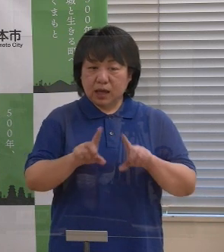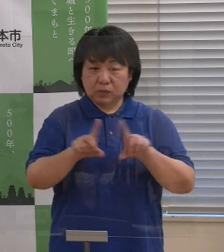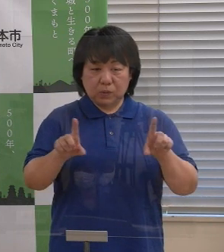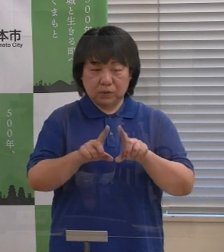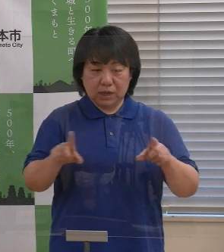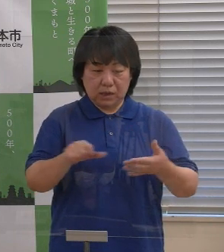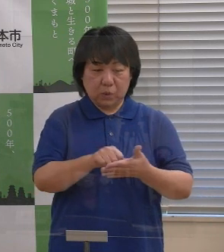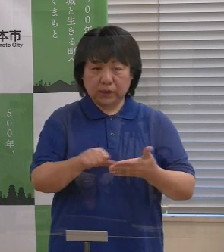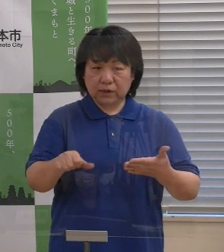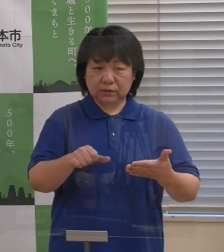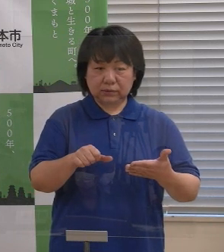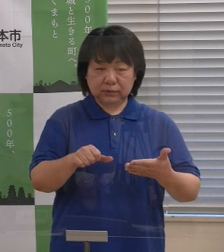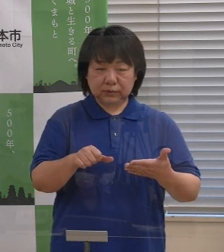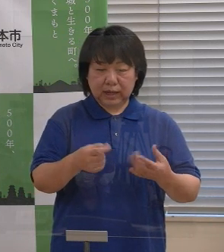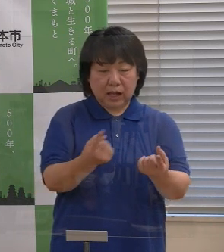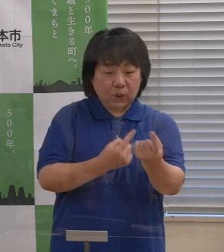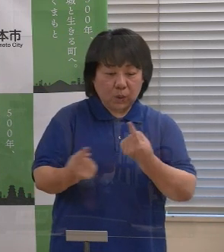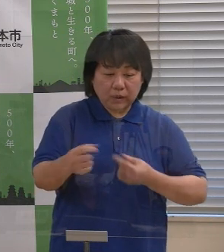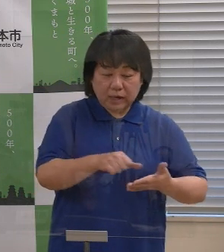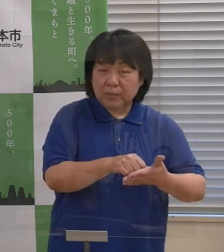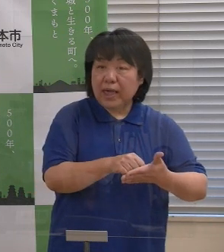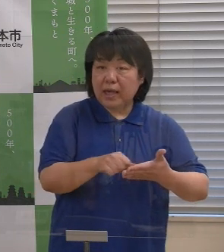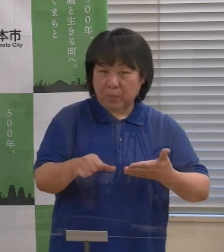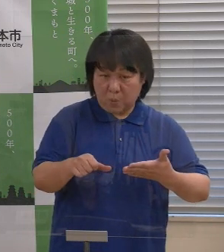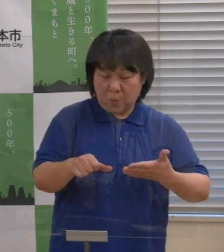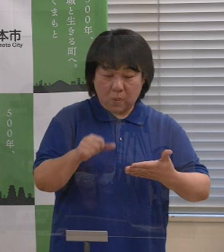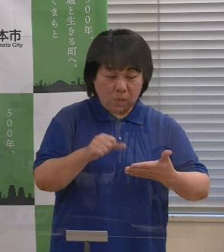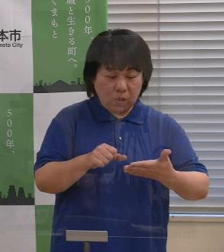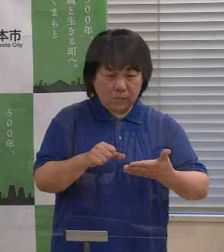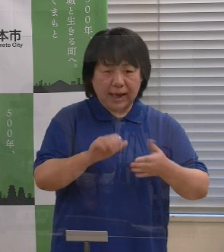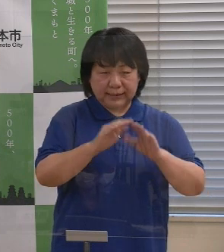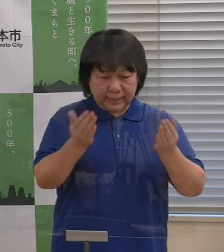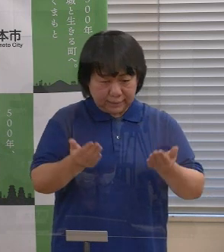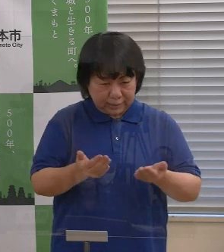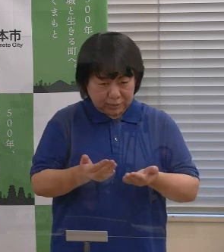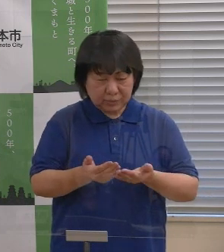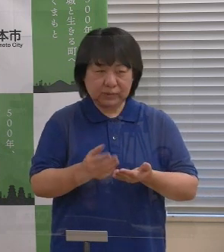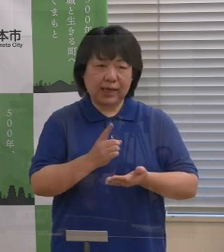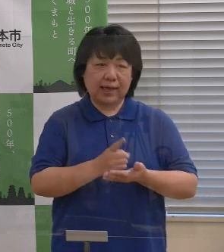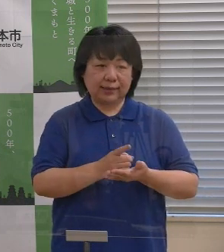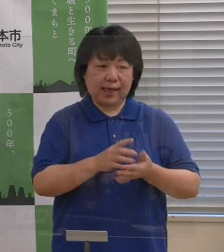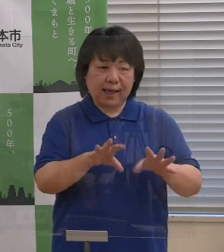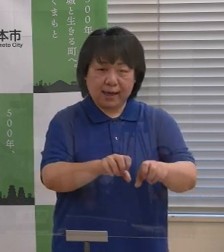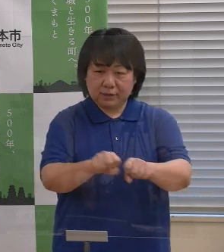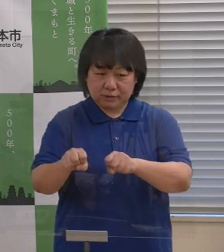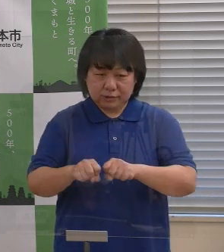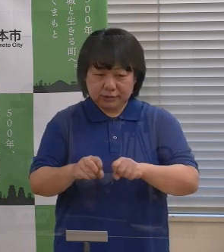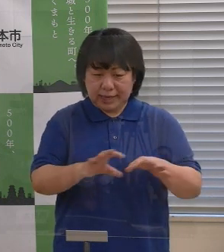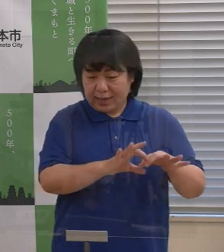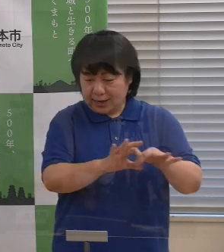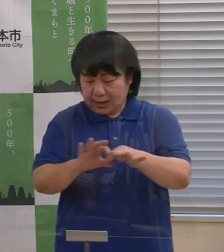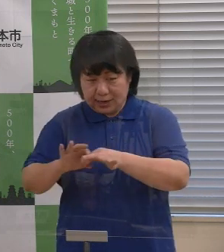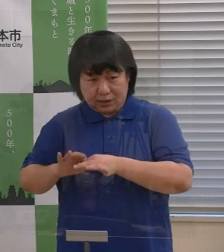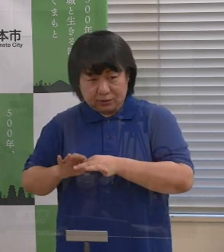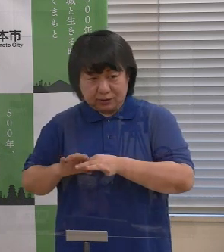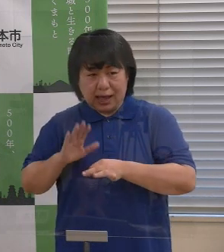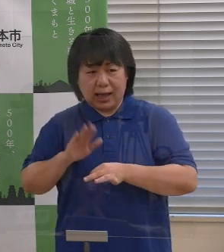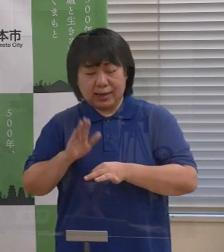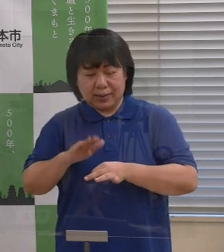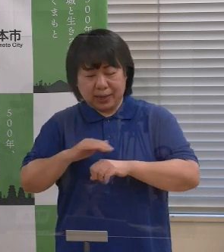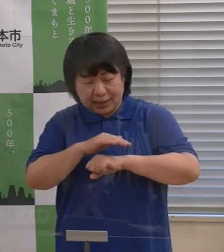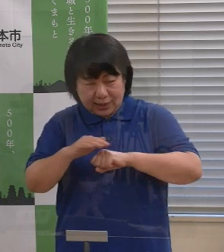客名簿等ですね、できるだけ把握していただいて連絡をしていただくように努めていただくということは非常に重要なんです